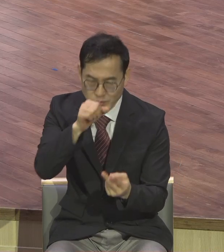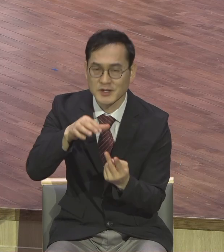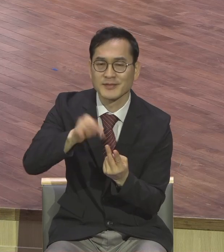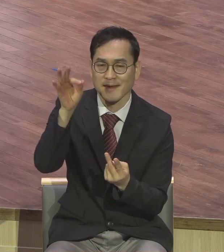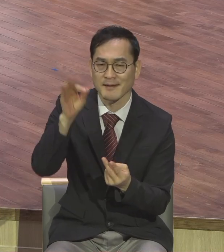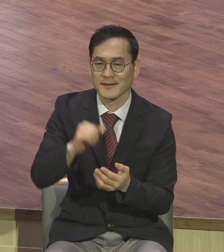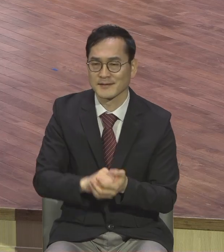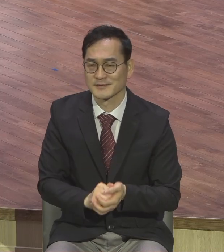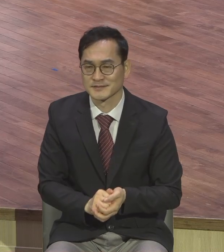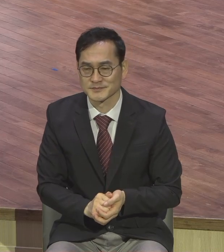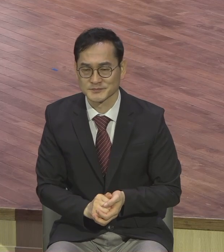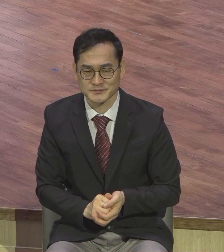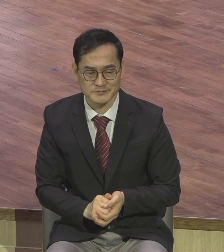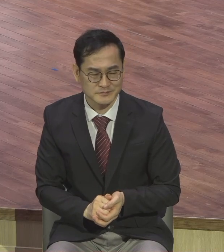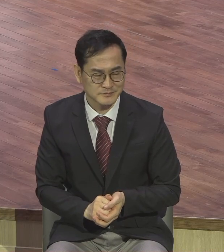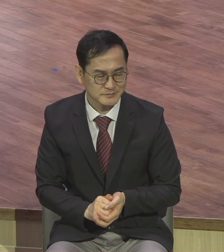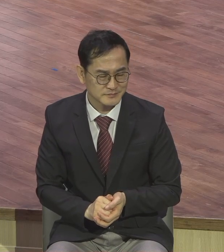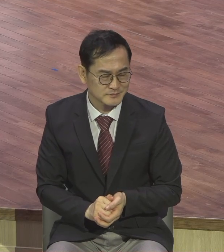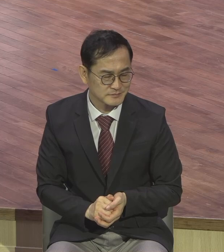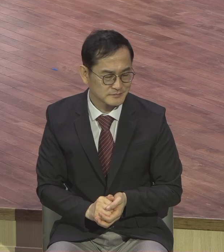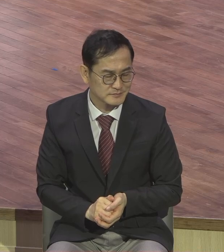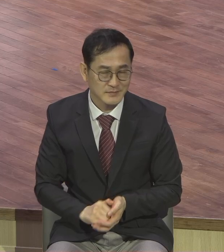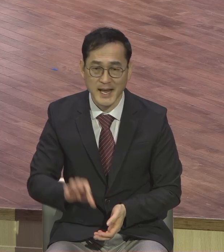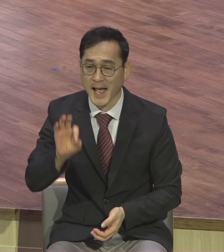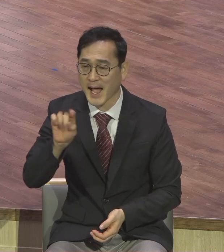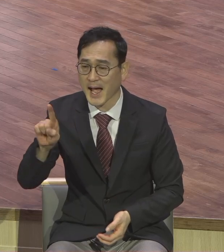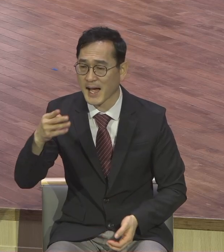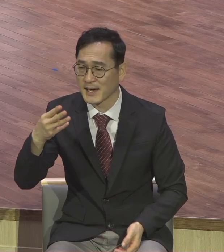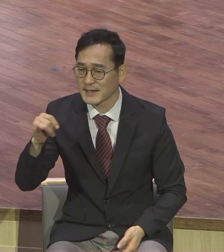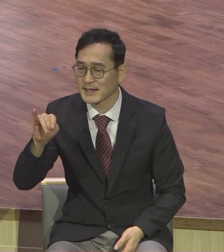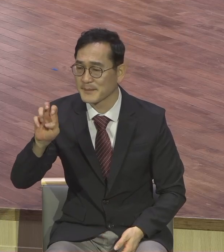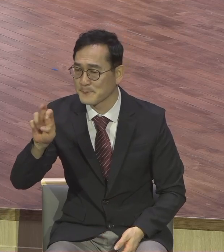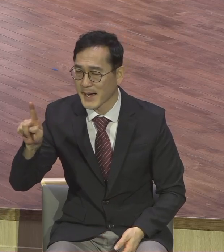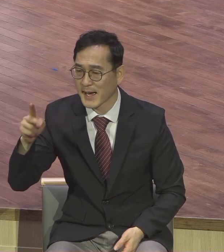57절입니다. 저물었을 때 아리마대의 부자요.